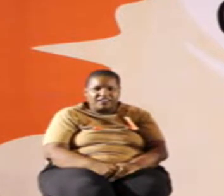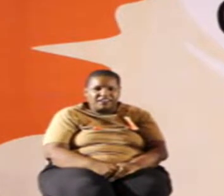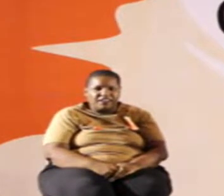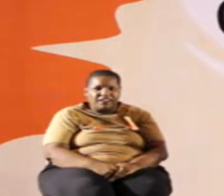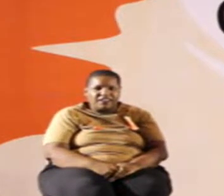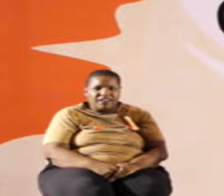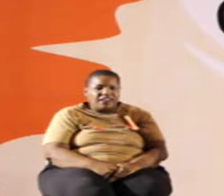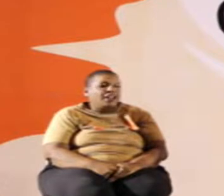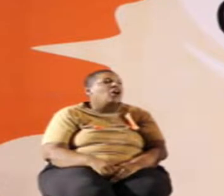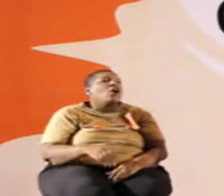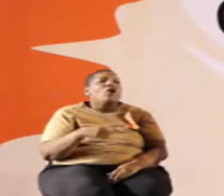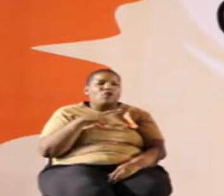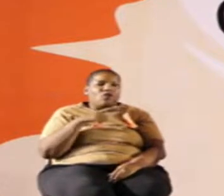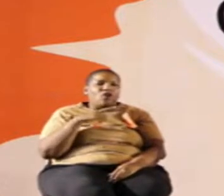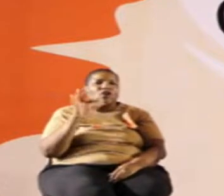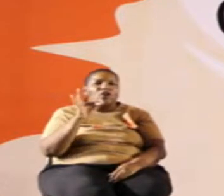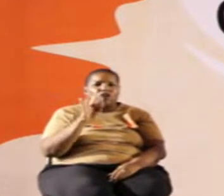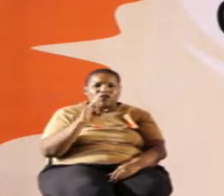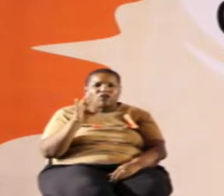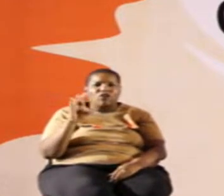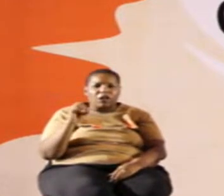Não é? Exatamente.